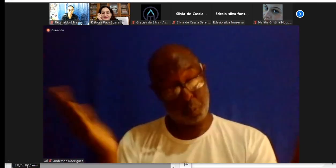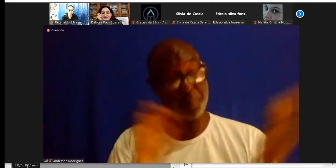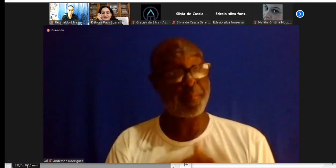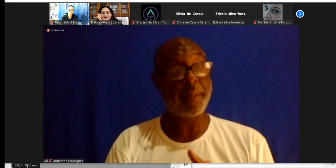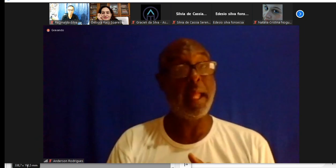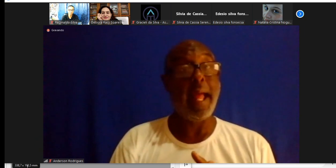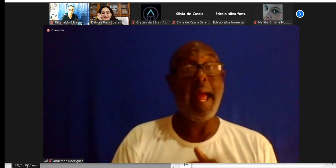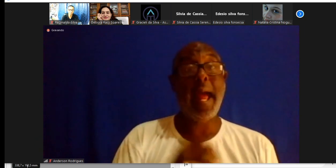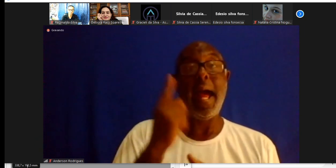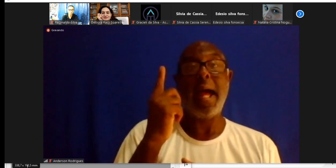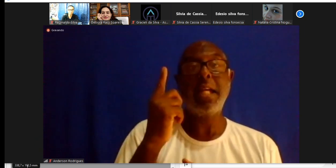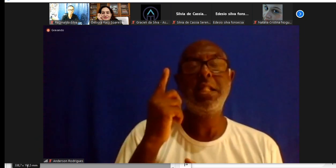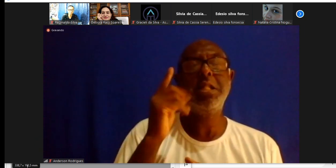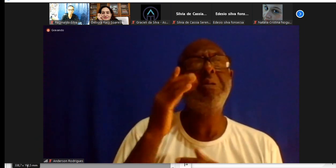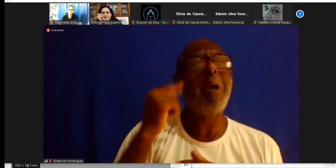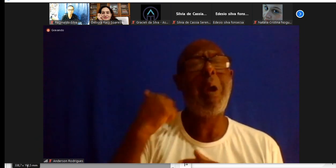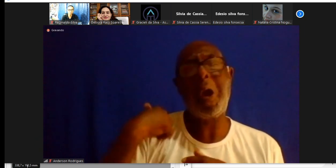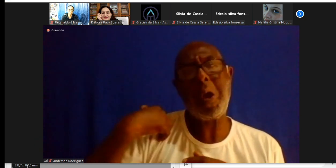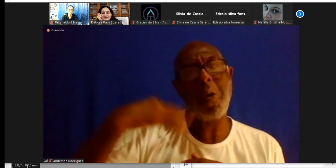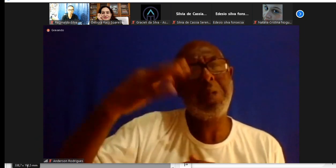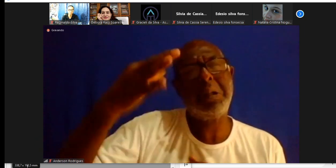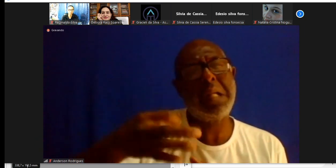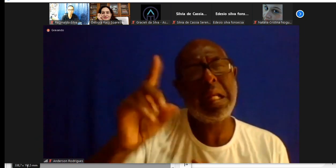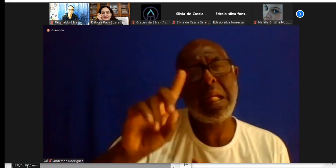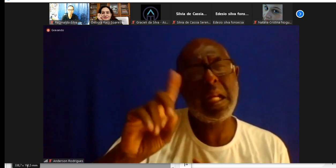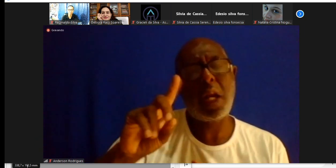uma pessoa com deficiência mental.